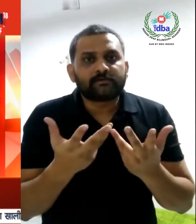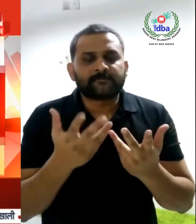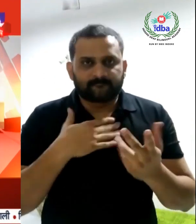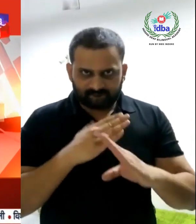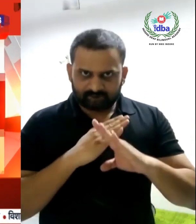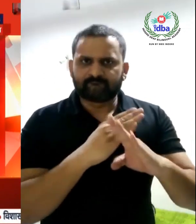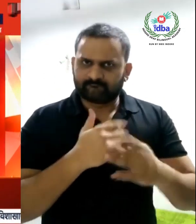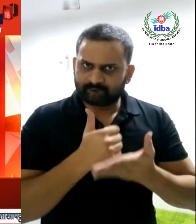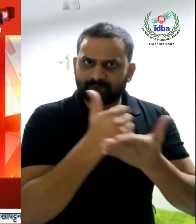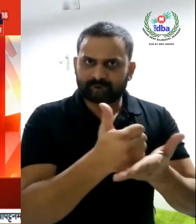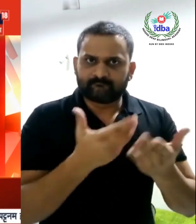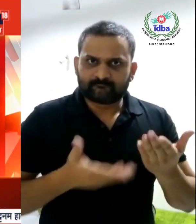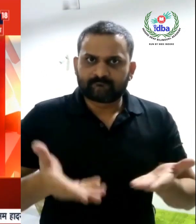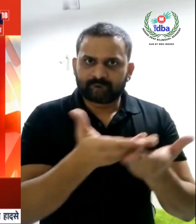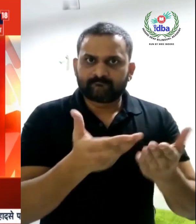रक्षा करना,